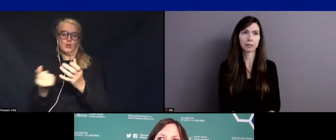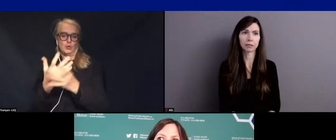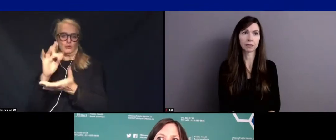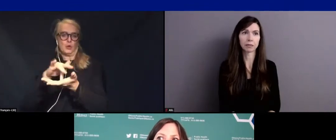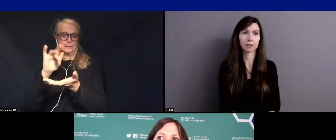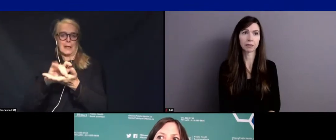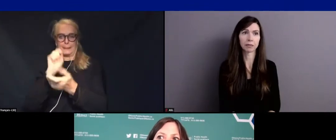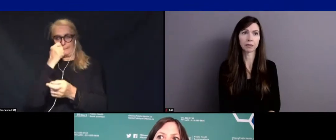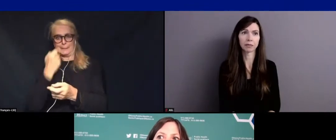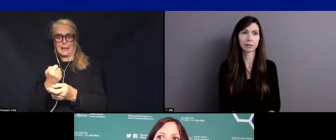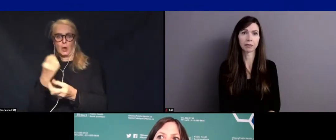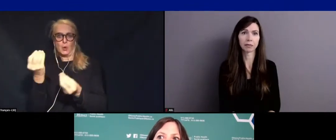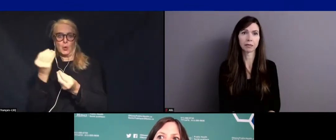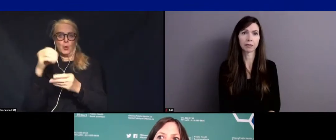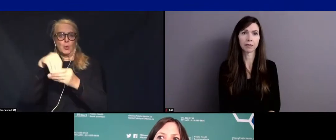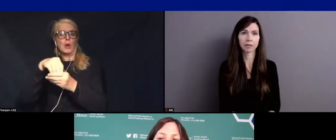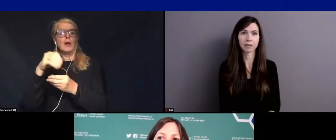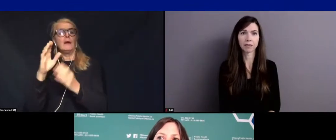Je comprends par